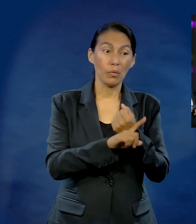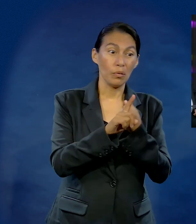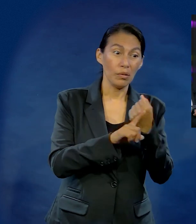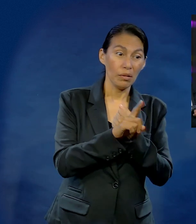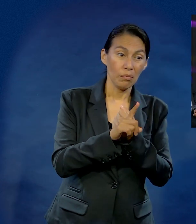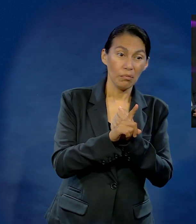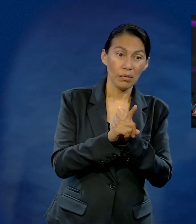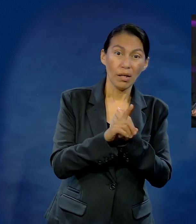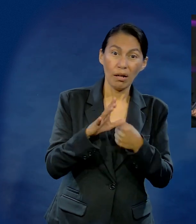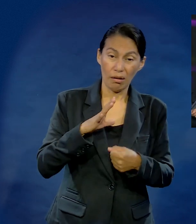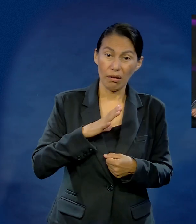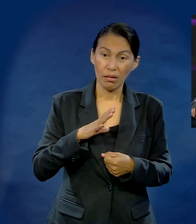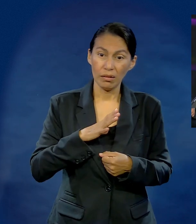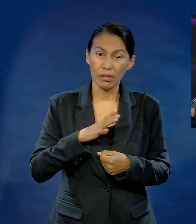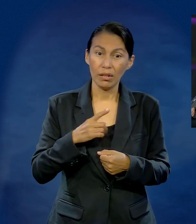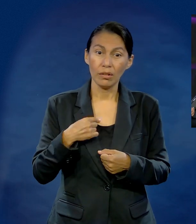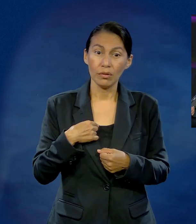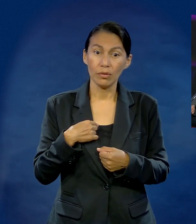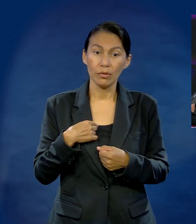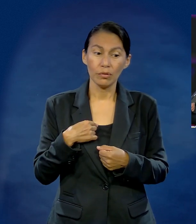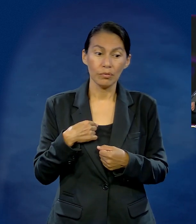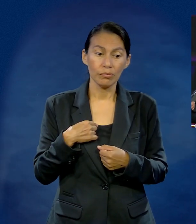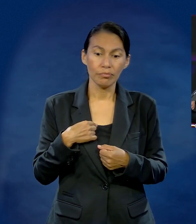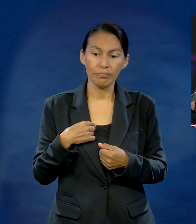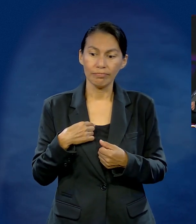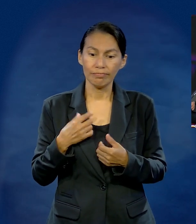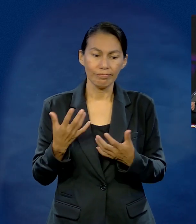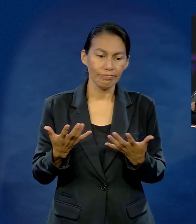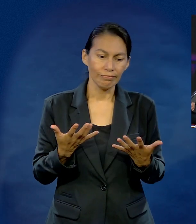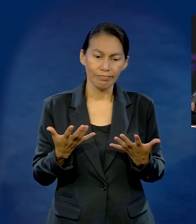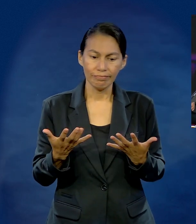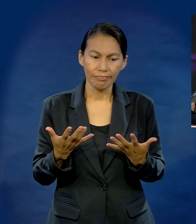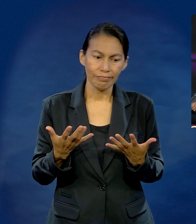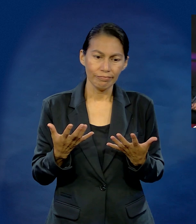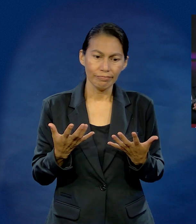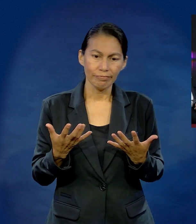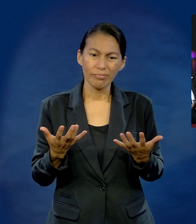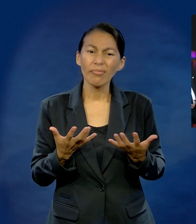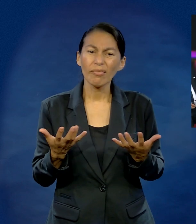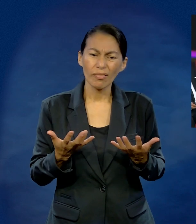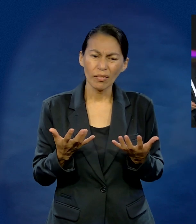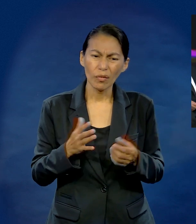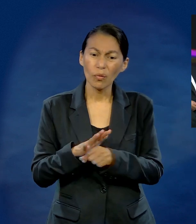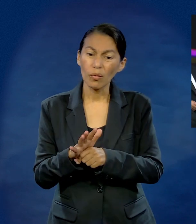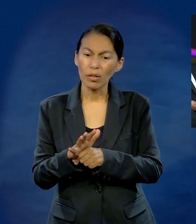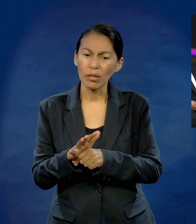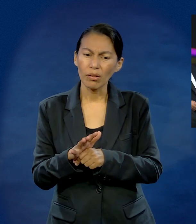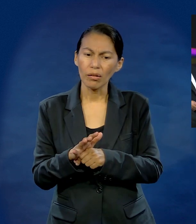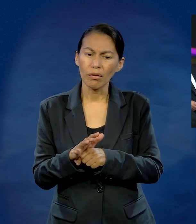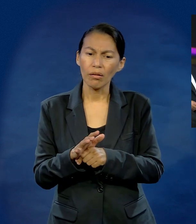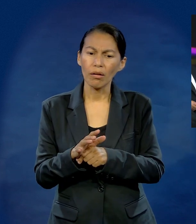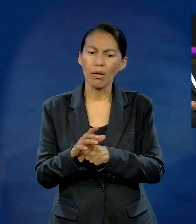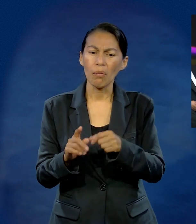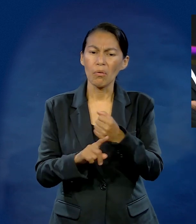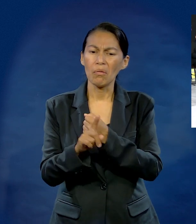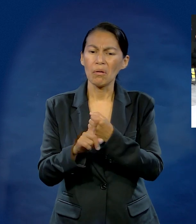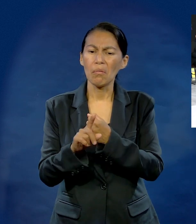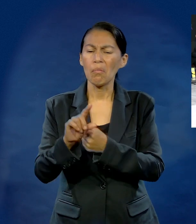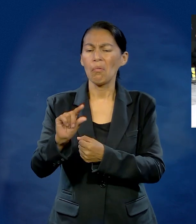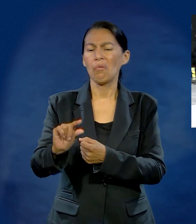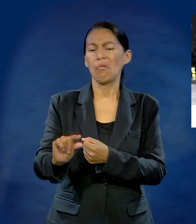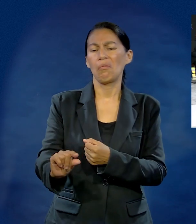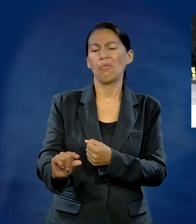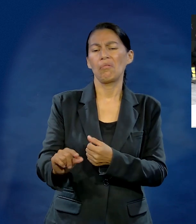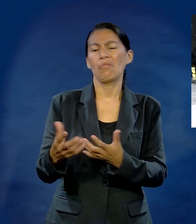sea. Todos tenemos problemas en algún momento de la vida. El asunto es este, ojo, pestaña y ceja, mucha oreja. Cuando el